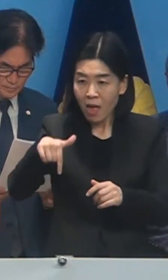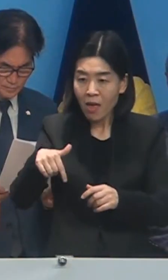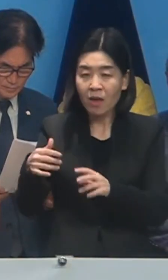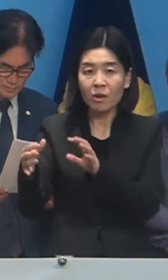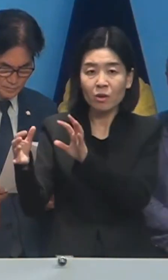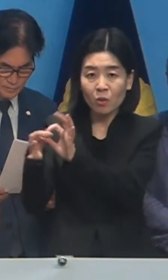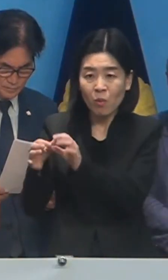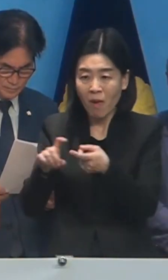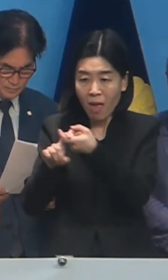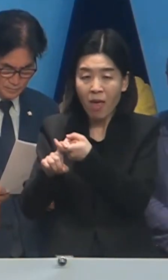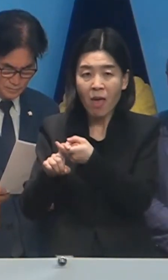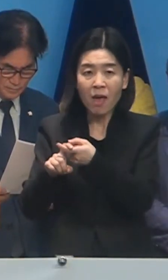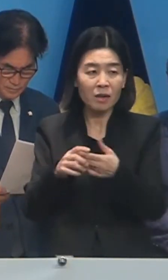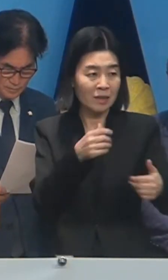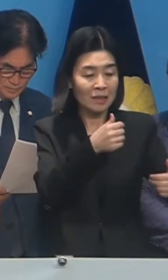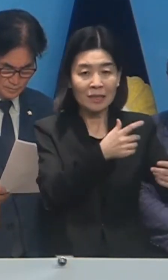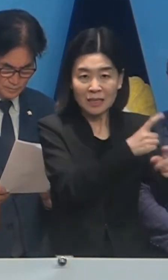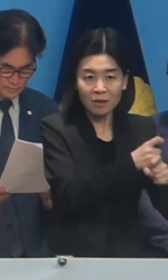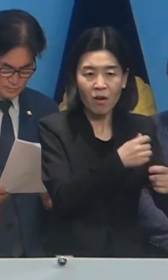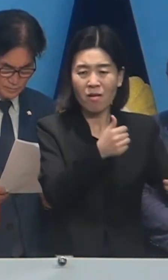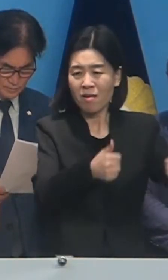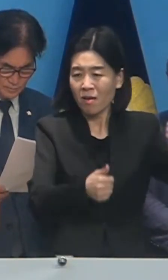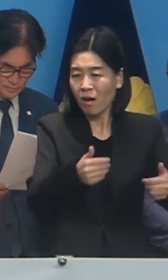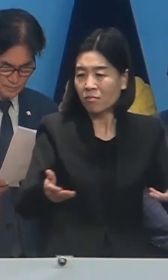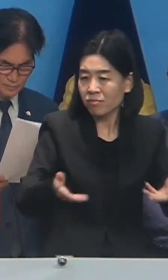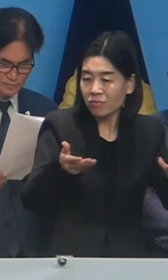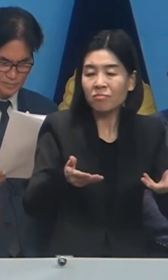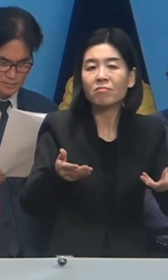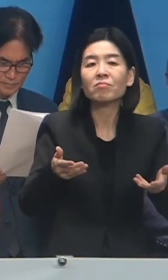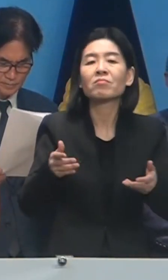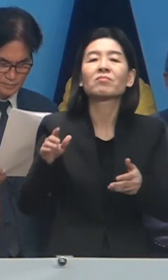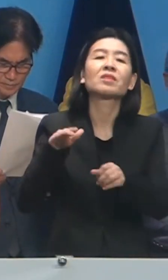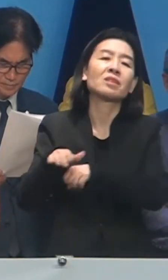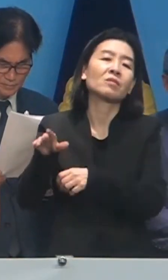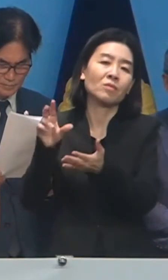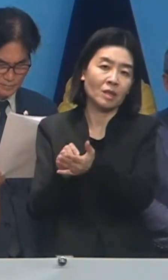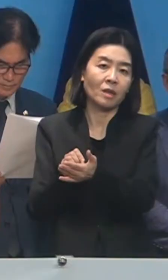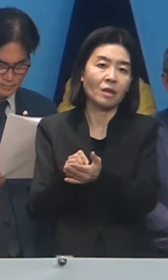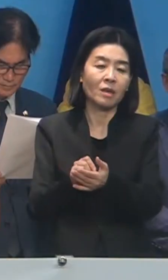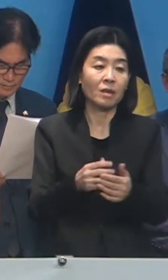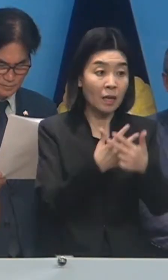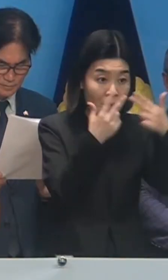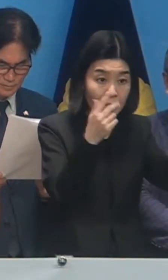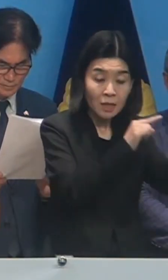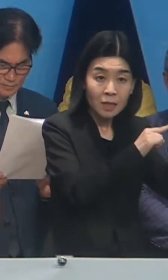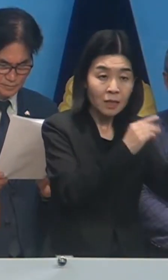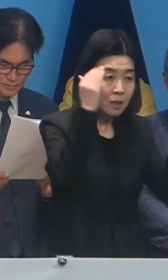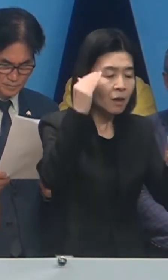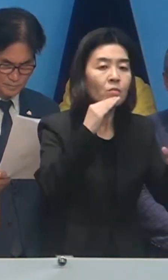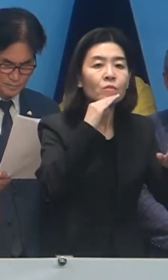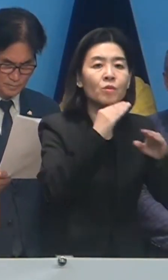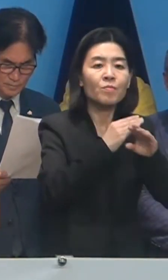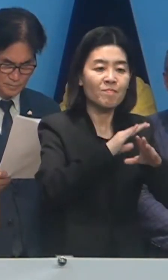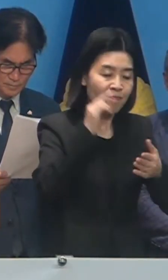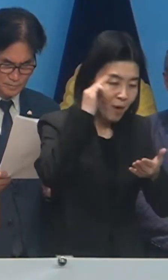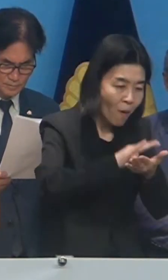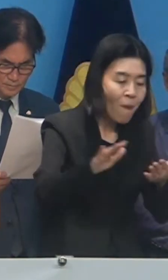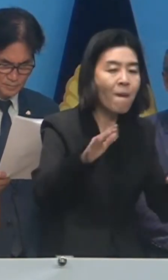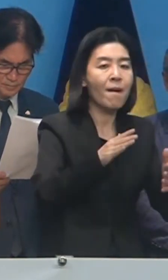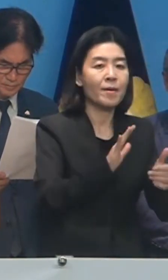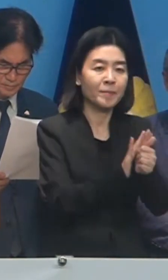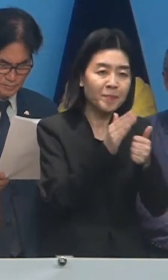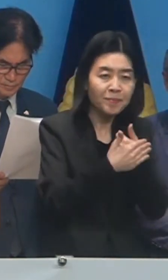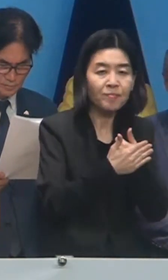적대와 대결을 부추기는 정책이다. 그러나 이재명 후보는 남북간 평화협력 체제를 구축하고 지속